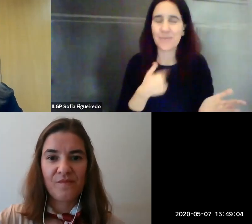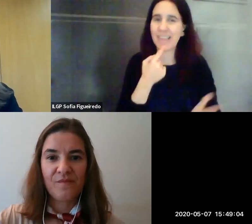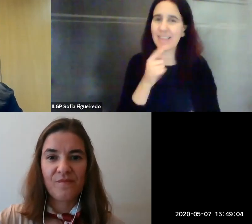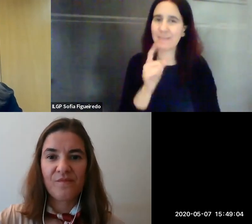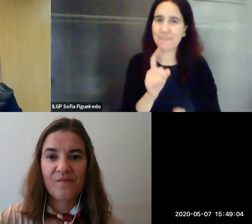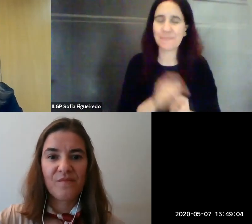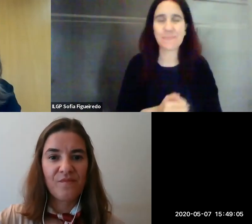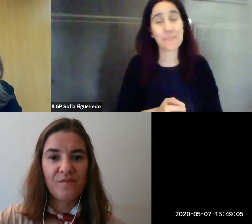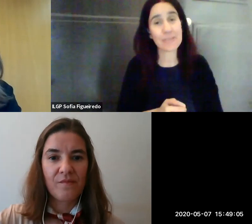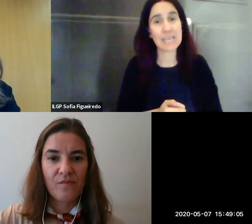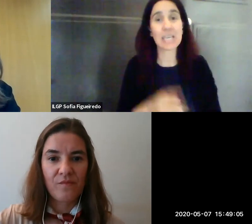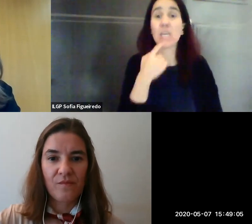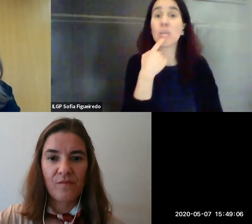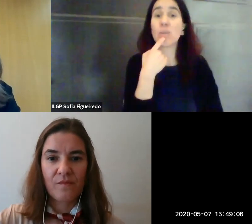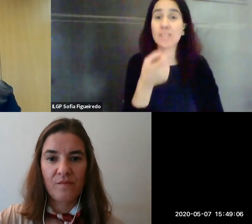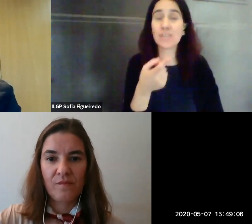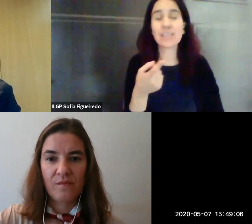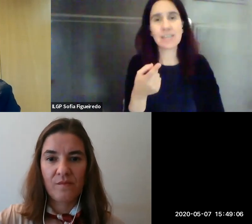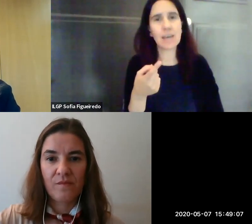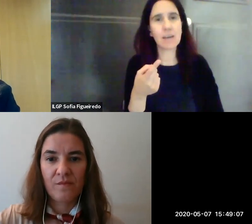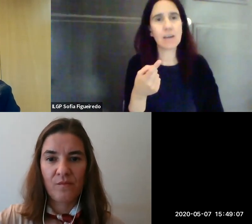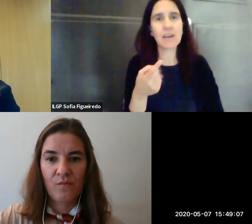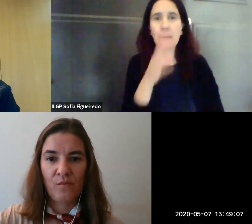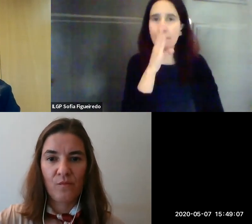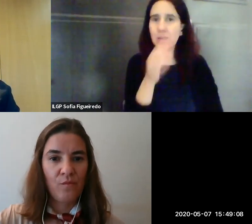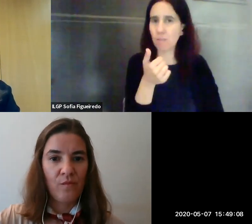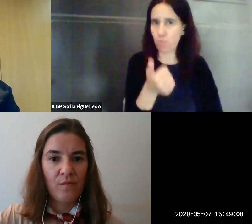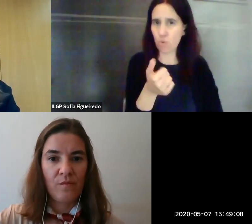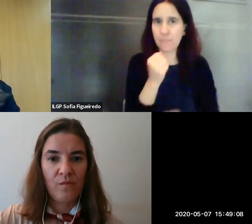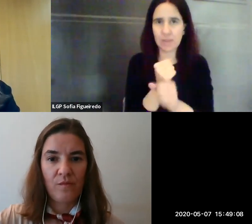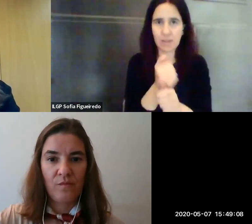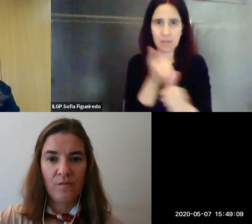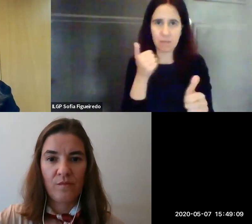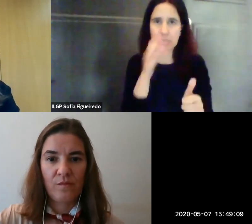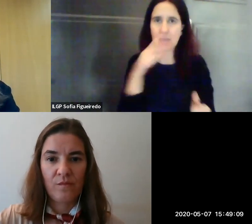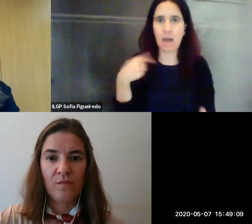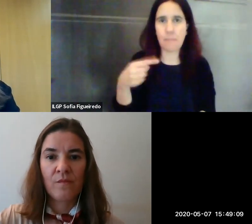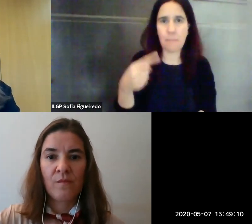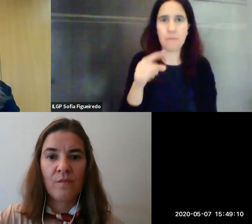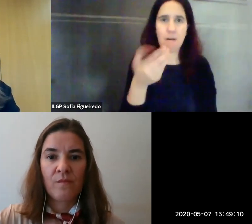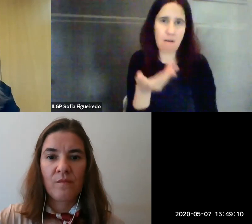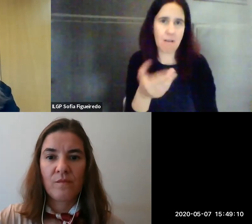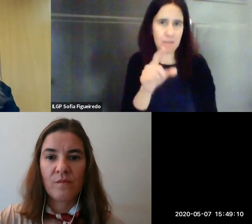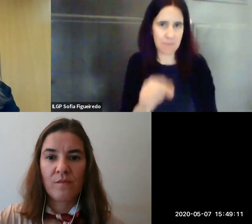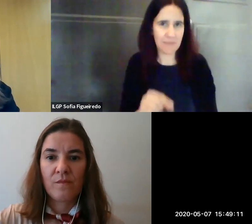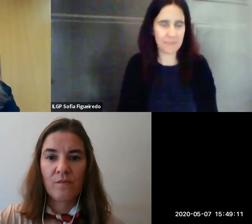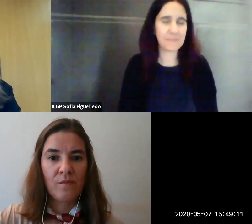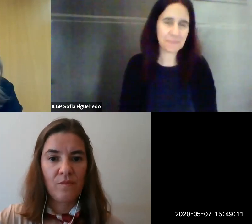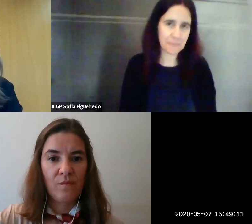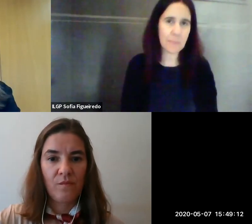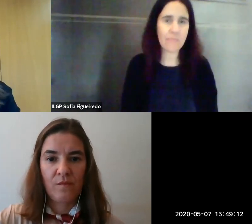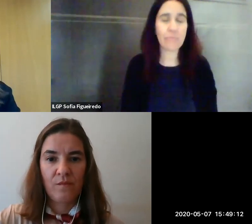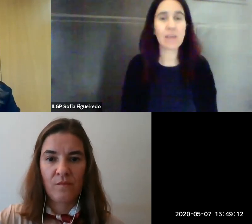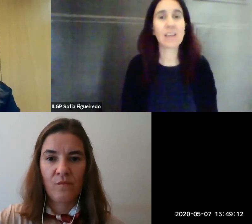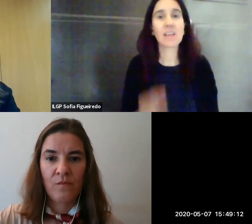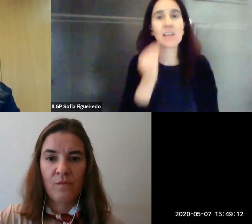Eu diria que é uma boa prática do teletrabalho criar rotinas também. E, portanto, pela